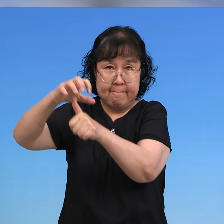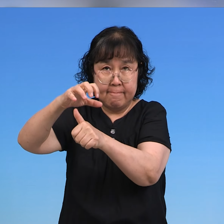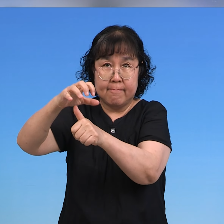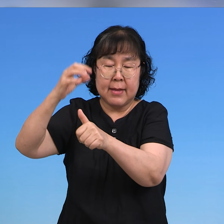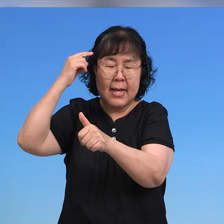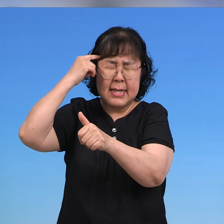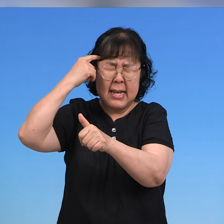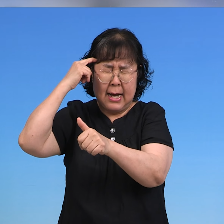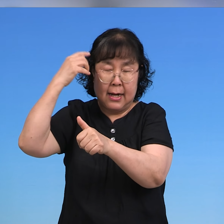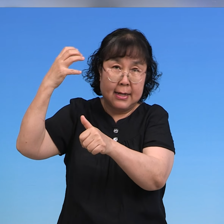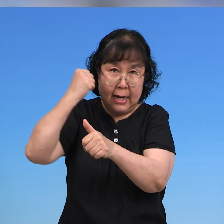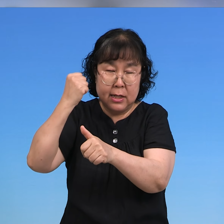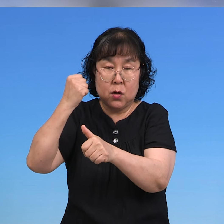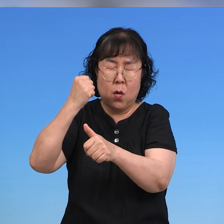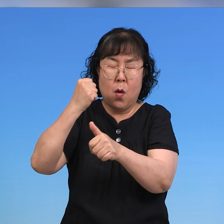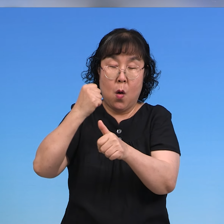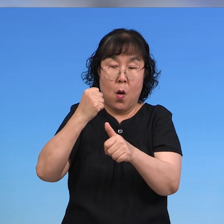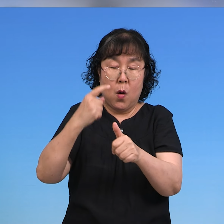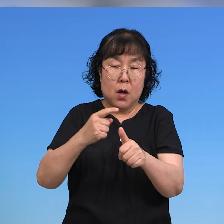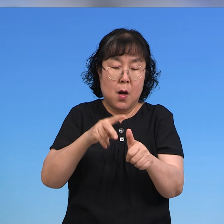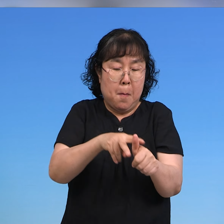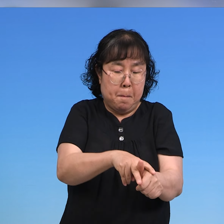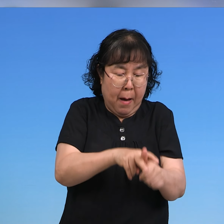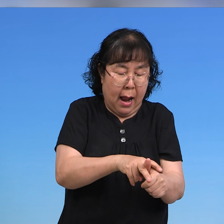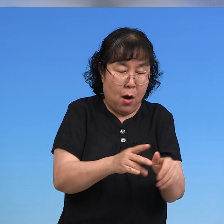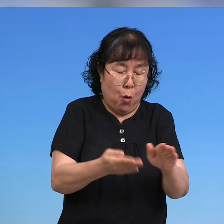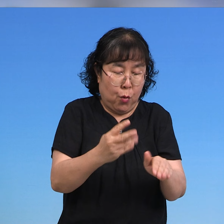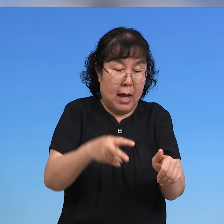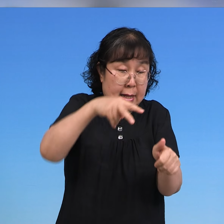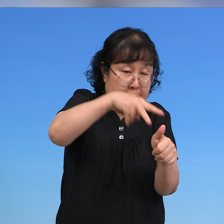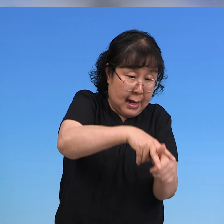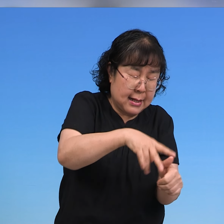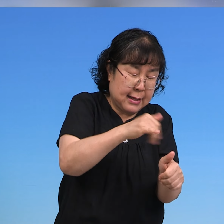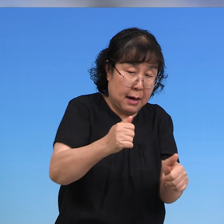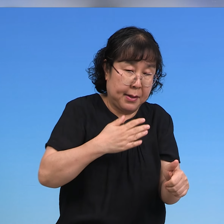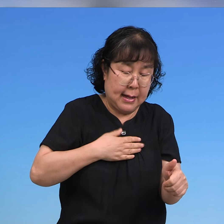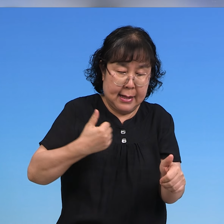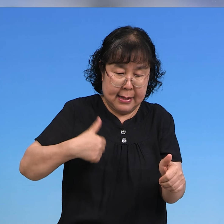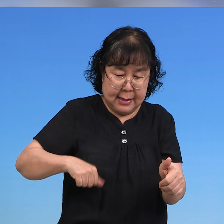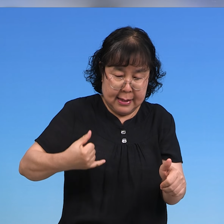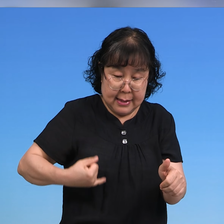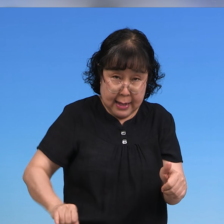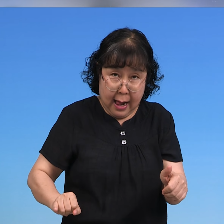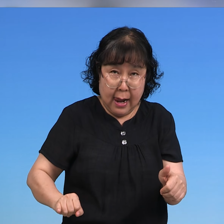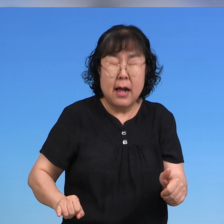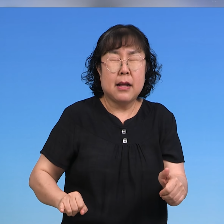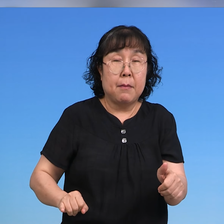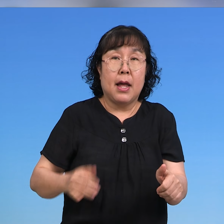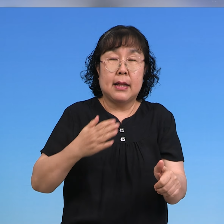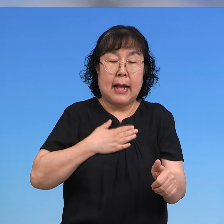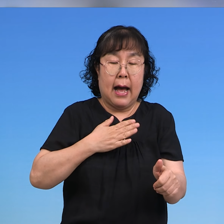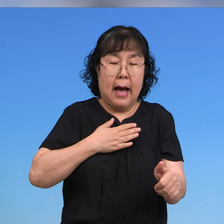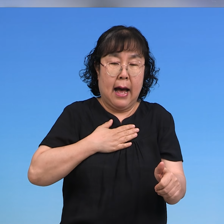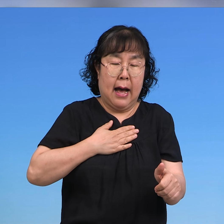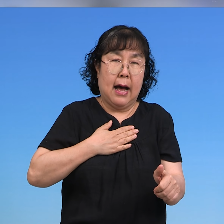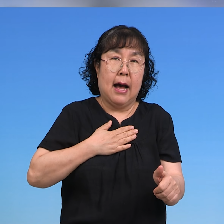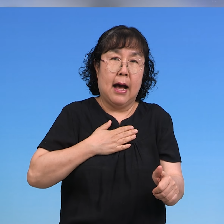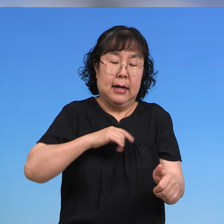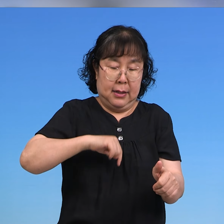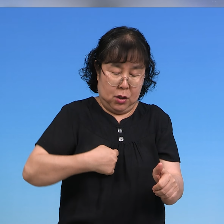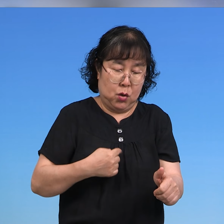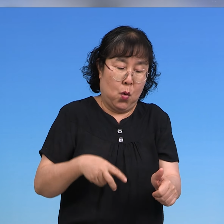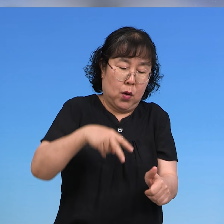올라타 있는 사람이 우리 아들이에요. 그 우리 딸입니다. 그게 저예요. 내가 의욕을 가지고 하나님의